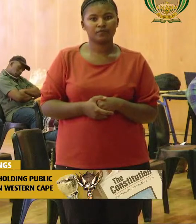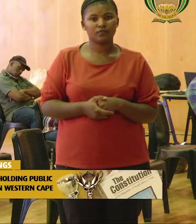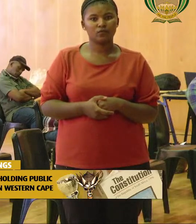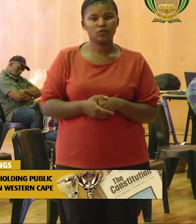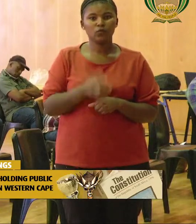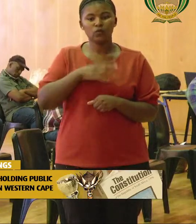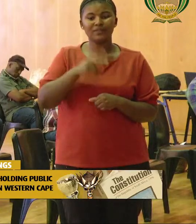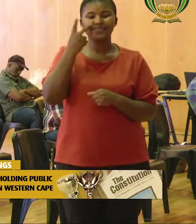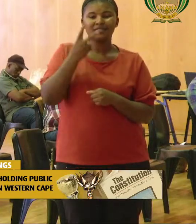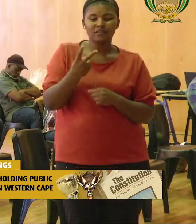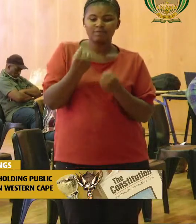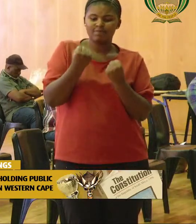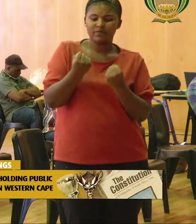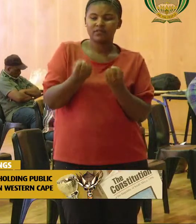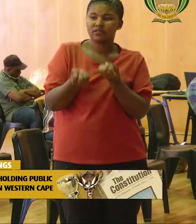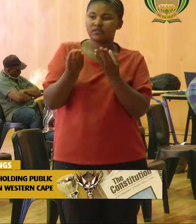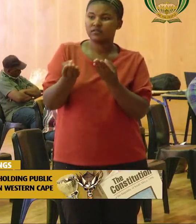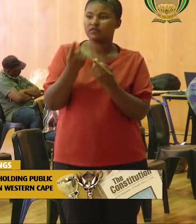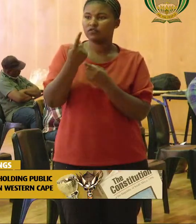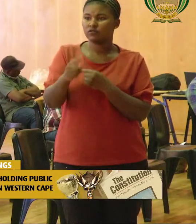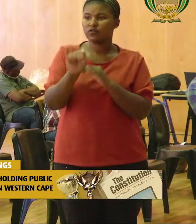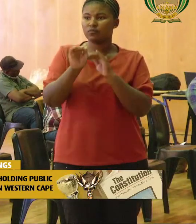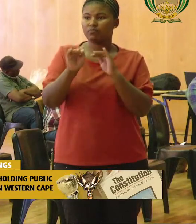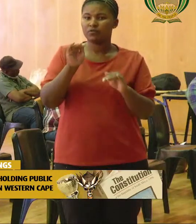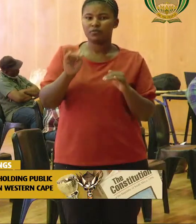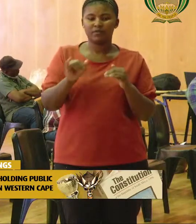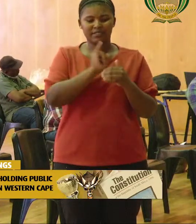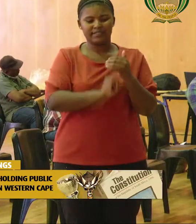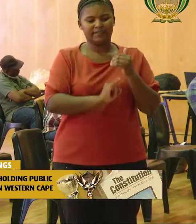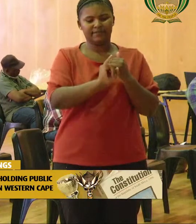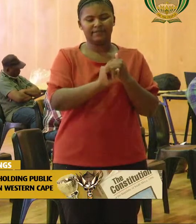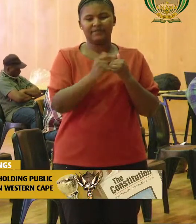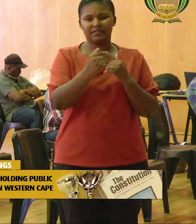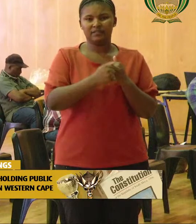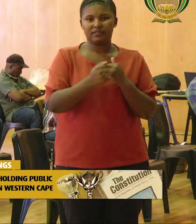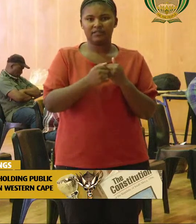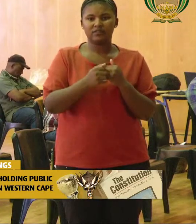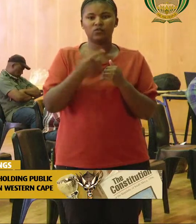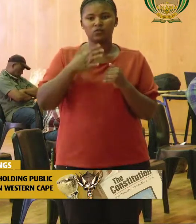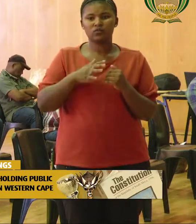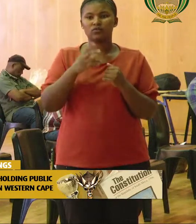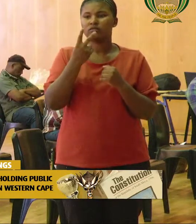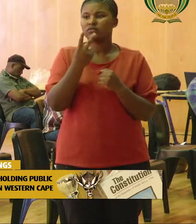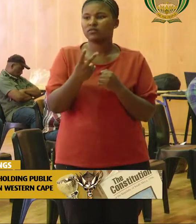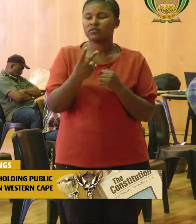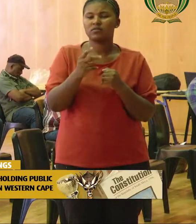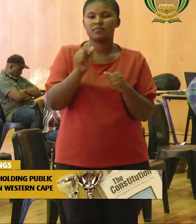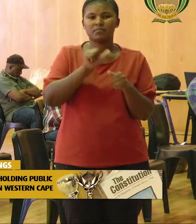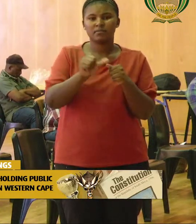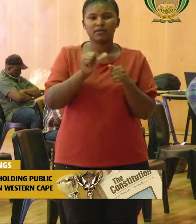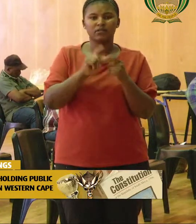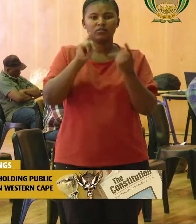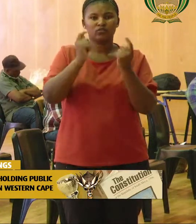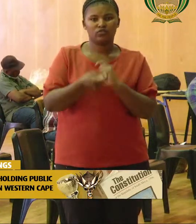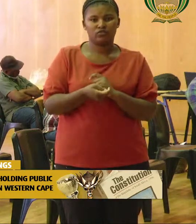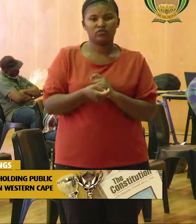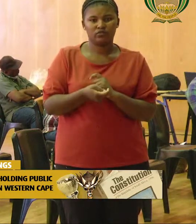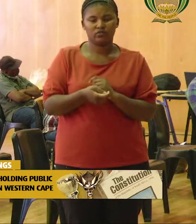stiptelijk alle kandidaten dop te houden. Hulle is bezig met knoeierij, hulle